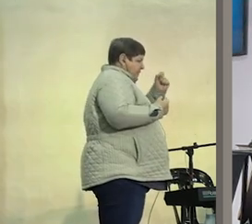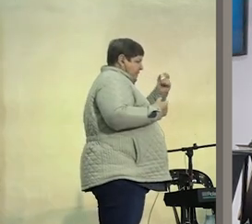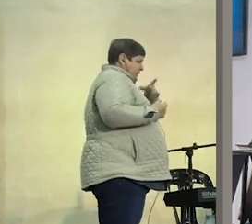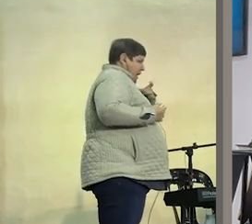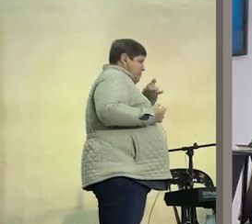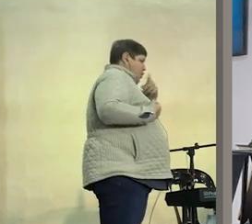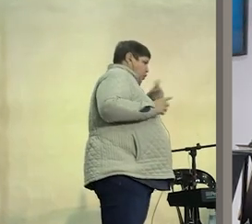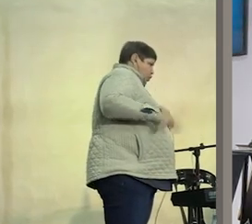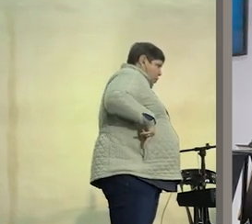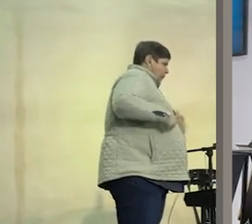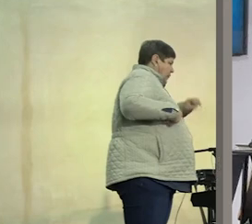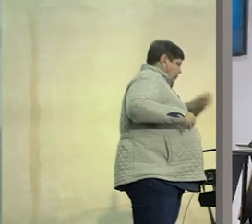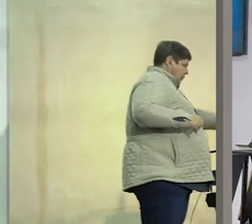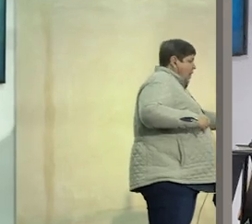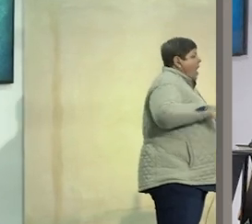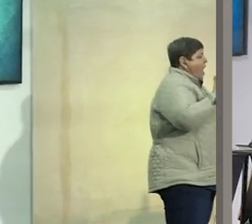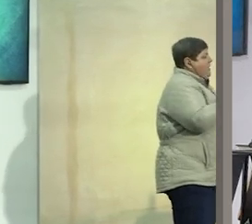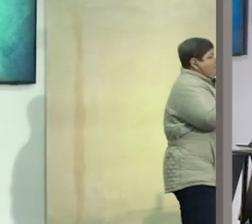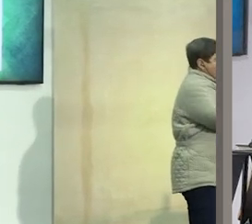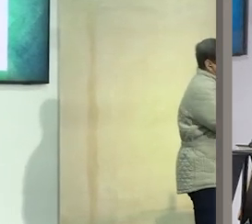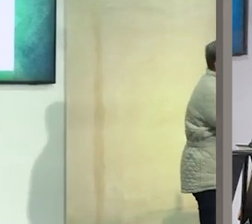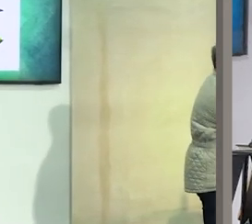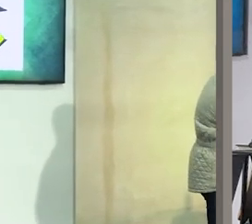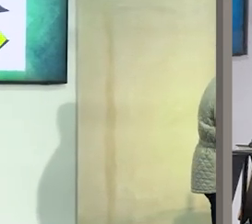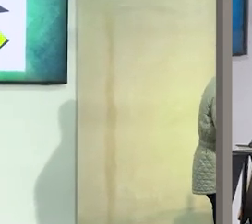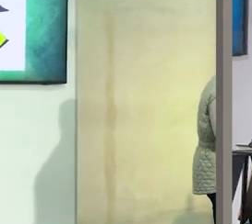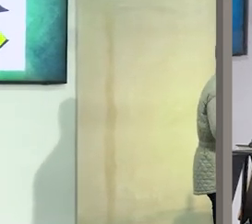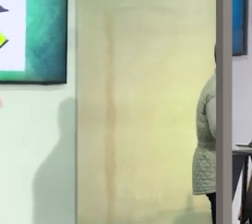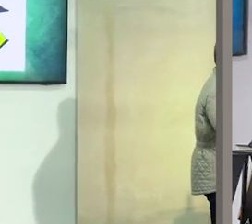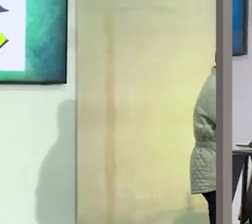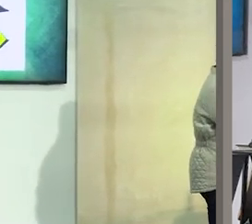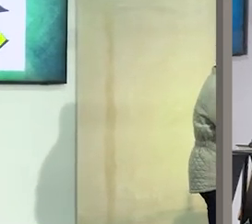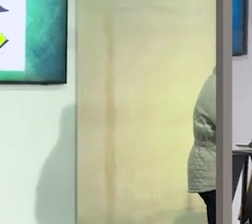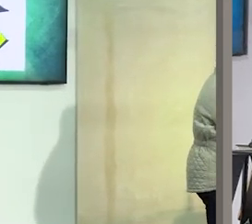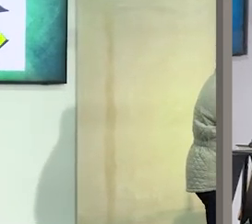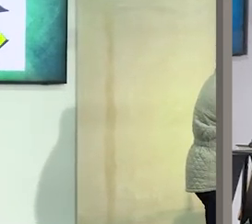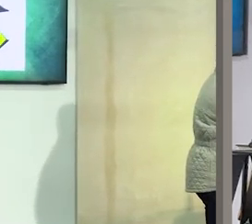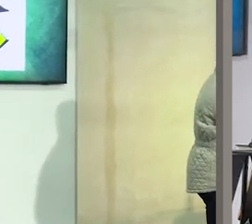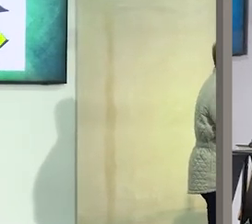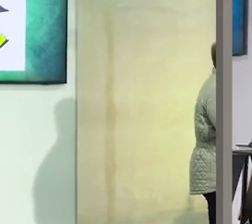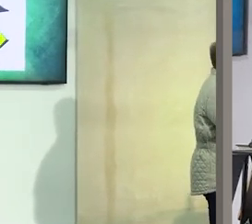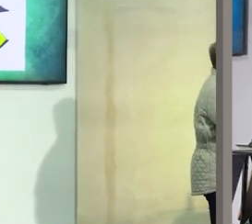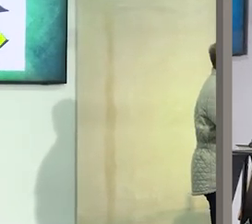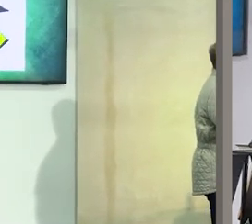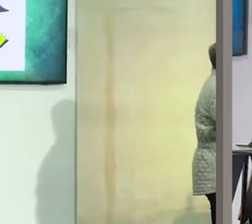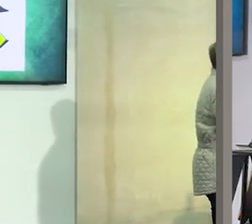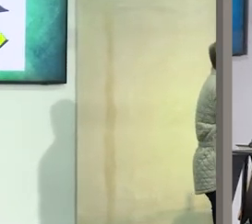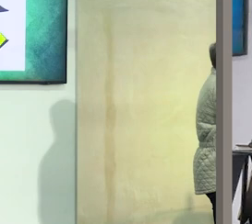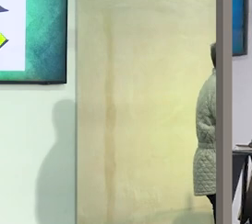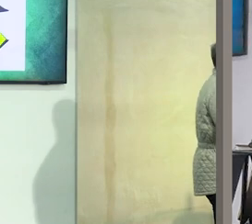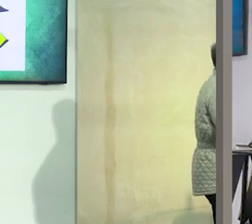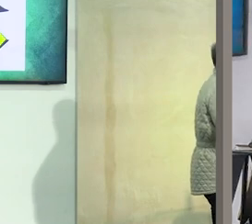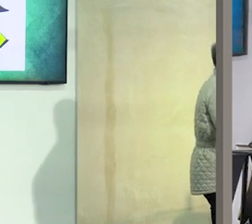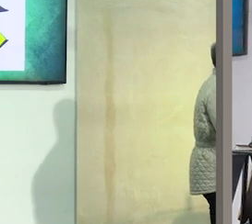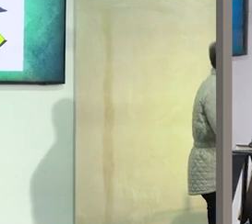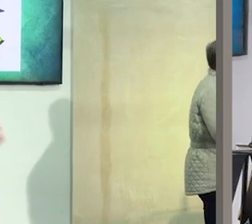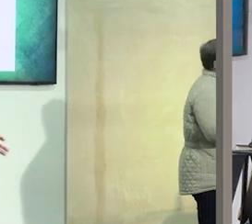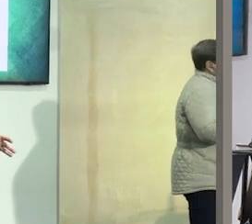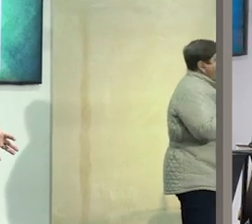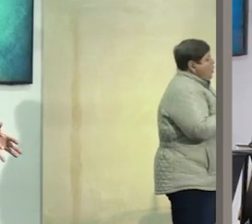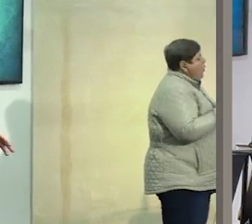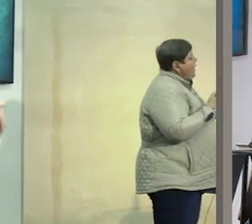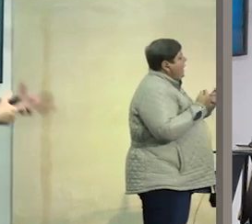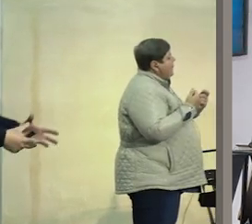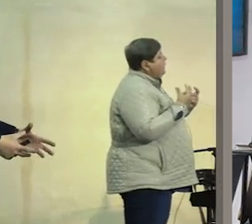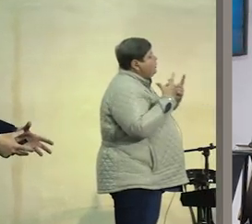As ek toelaat dat hierdie volgende generasie net verlore gaan en ek kon iets gedoen het, ek kon